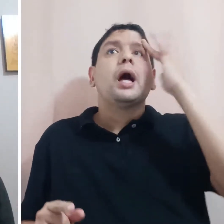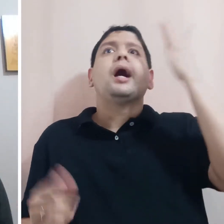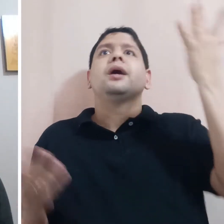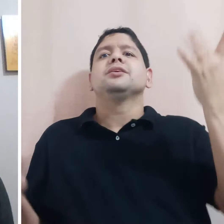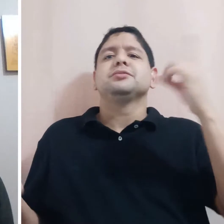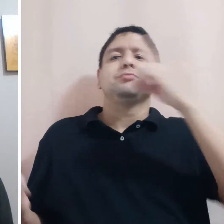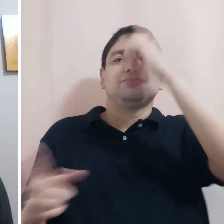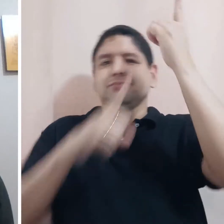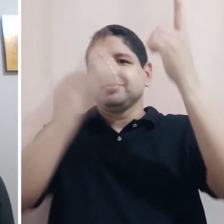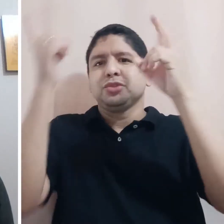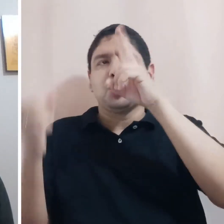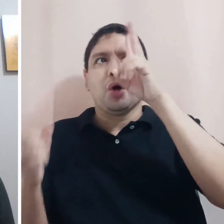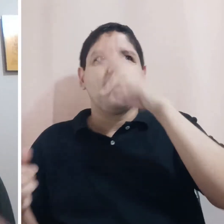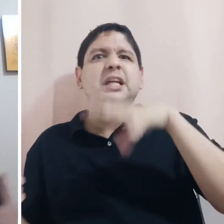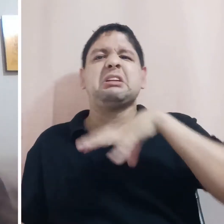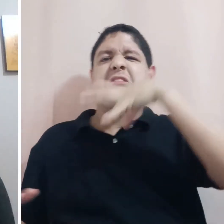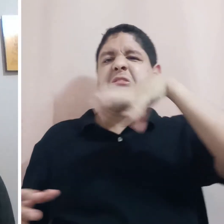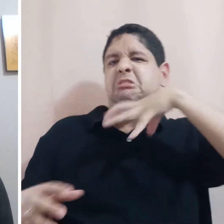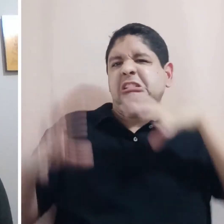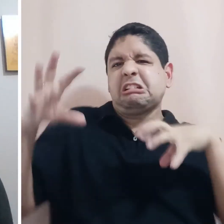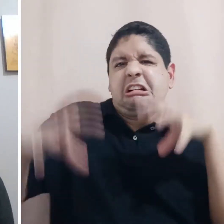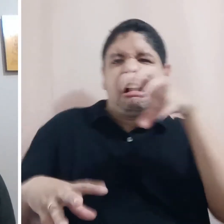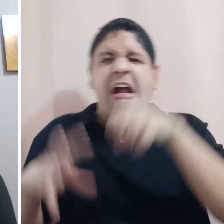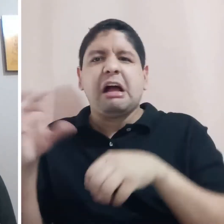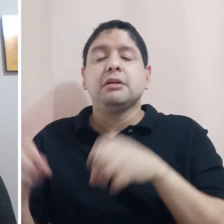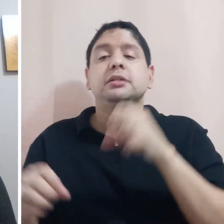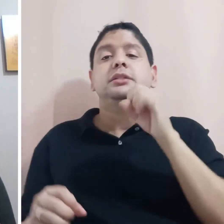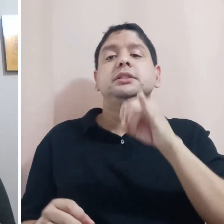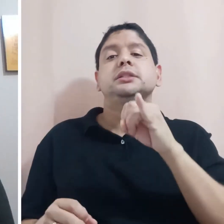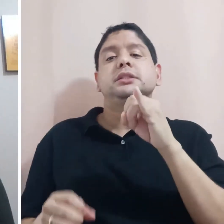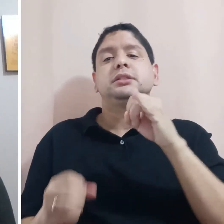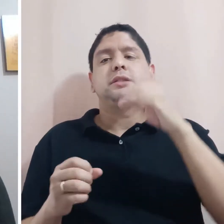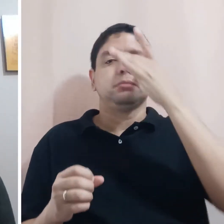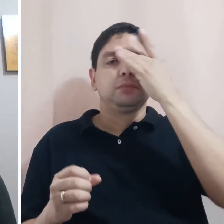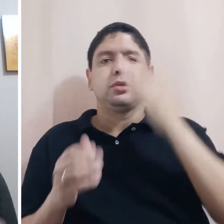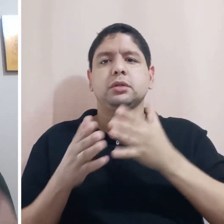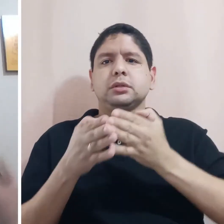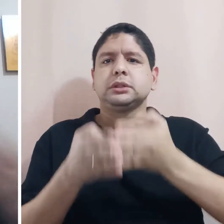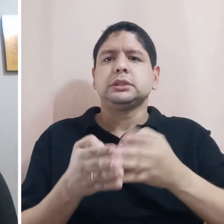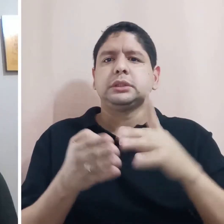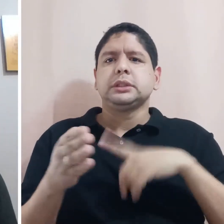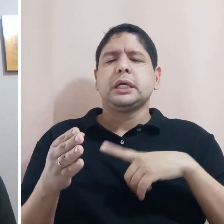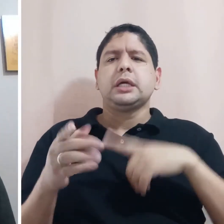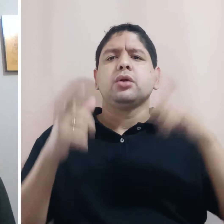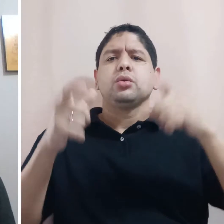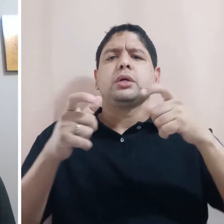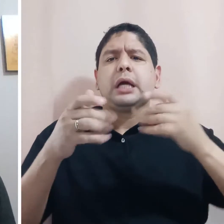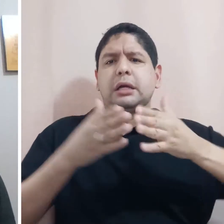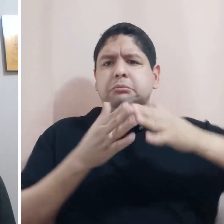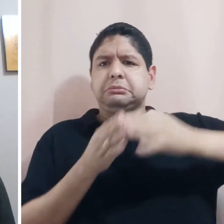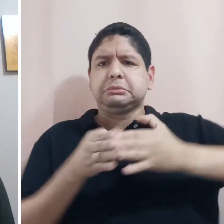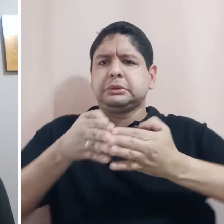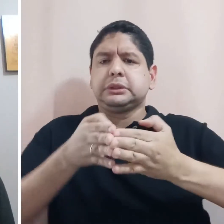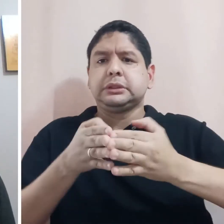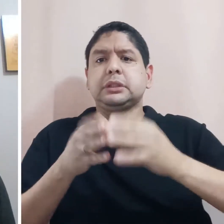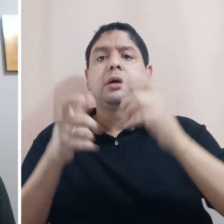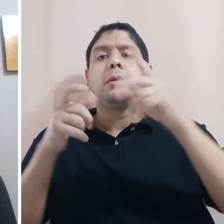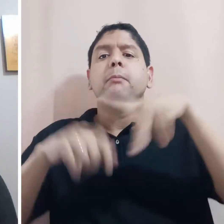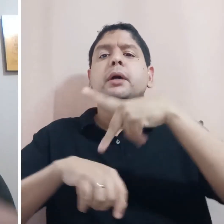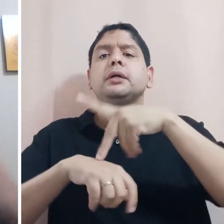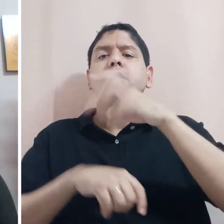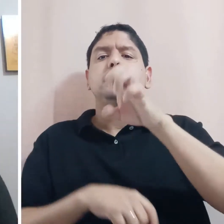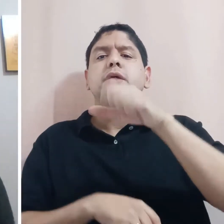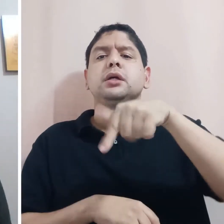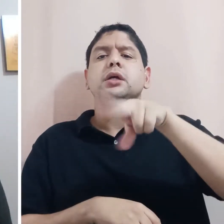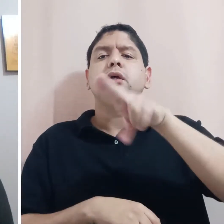eles encontrariam no oceano? Existiam muitas lendas de monstros, lendas de que se chegassem à linha do Equador